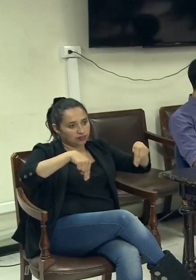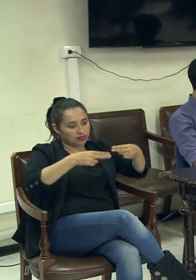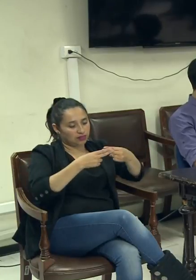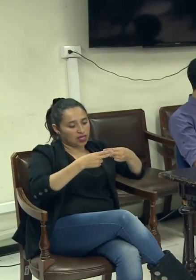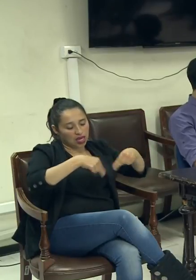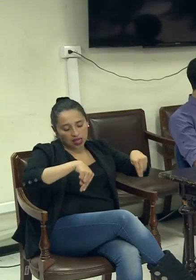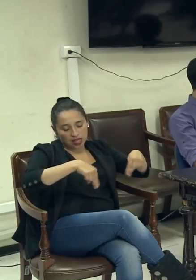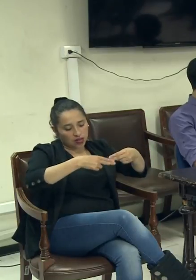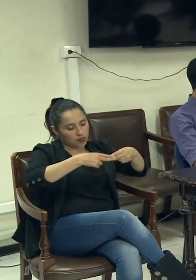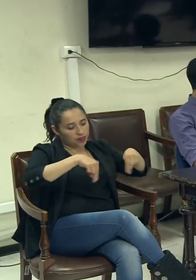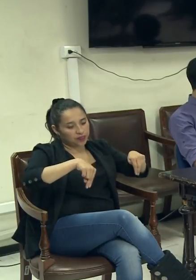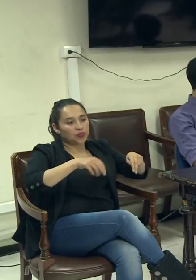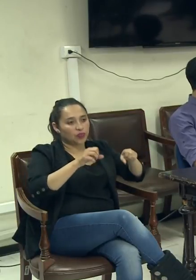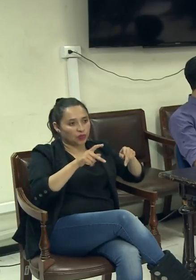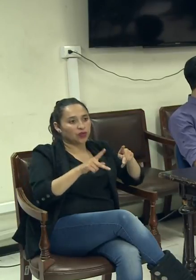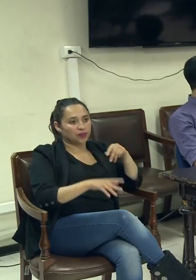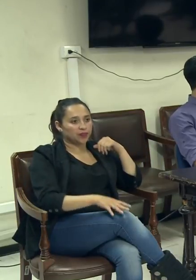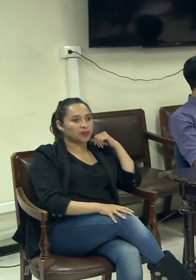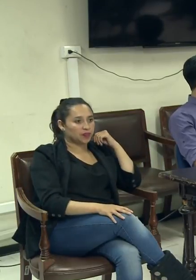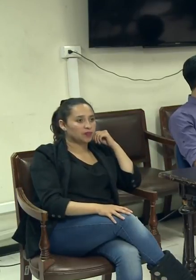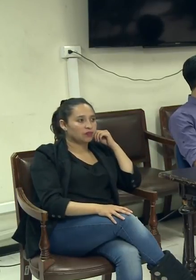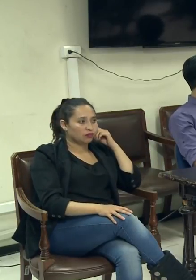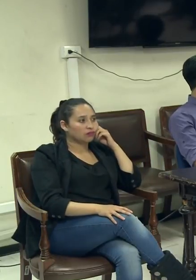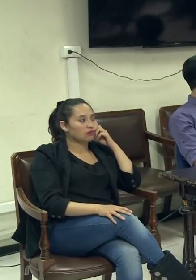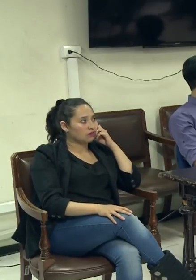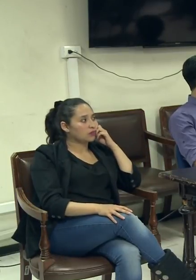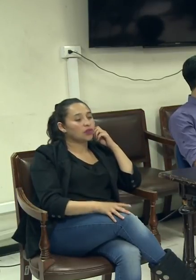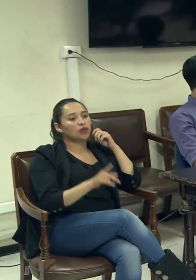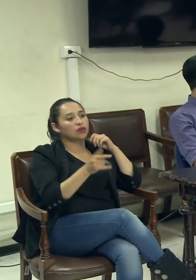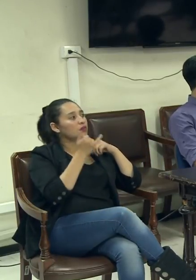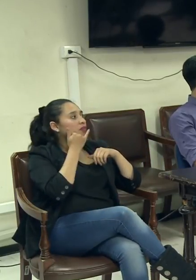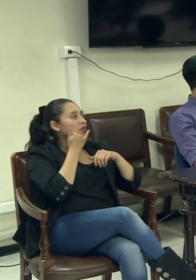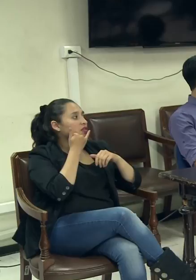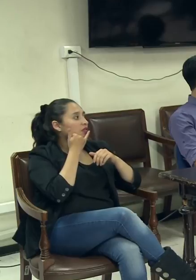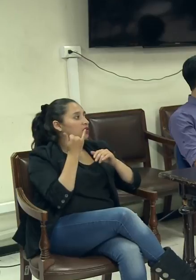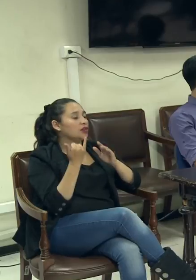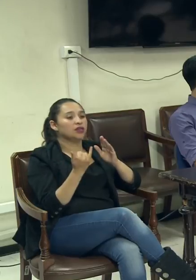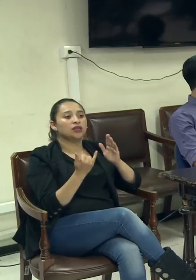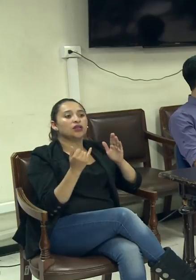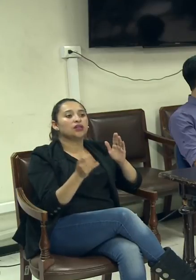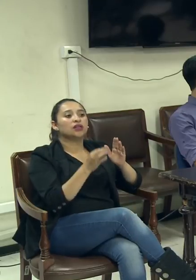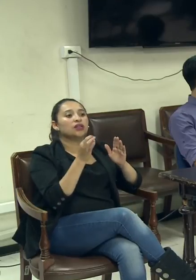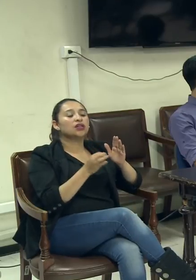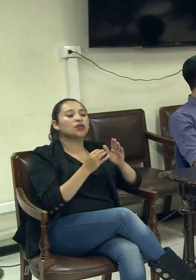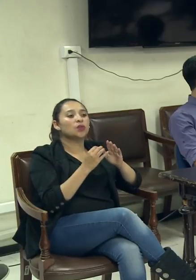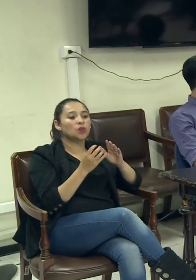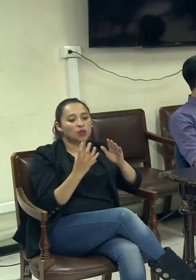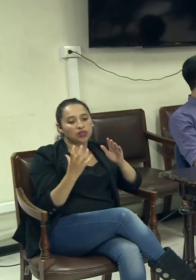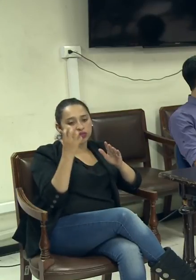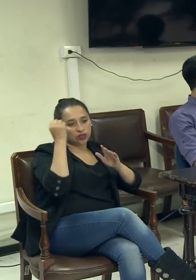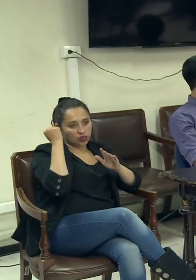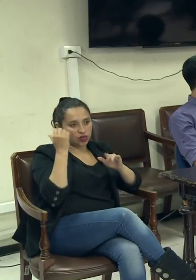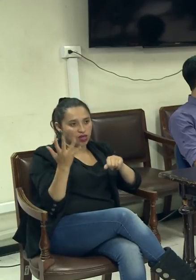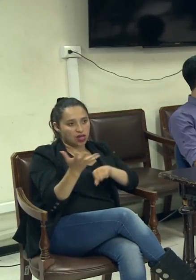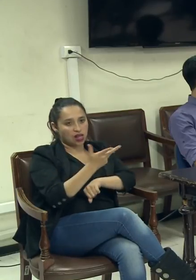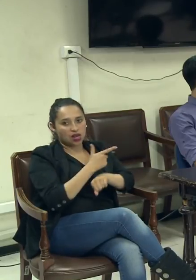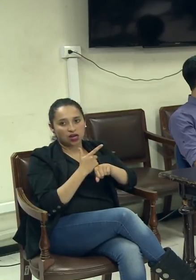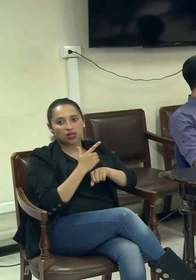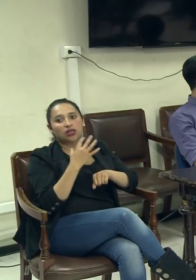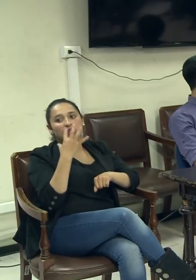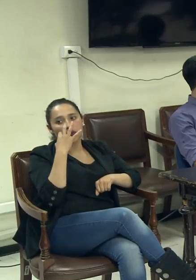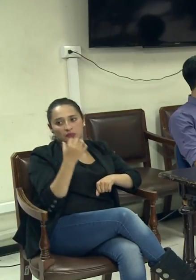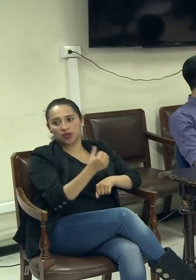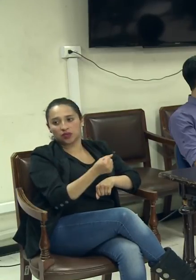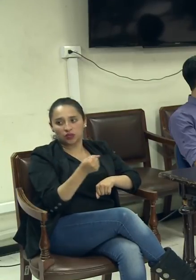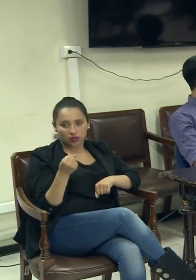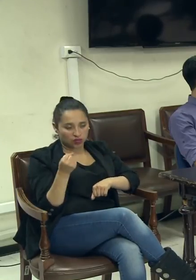bordado, porque bordar es como pintar. Solo una historia del arte masculina, patriarcal y